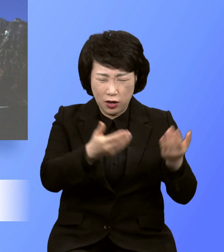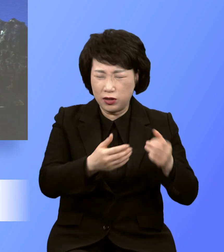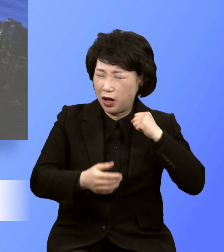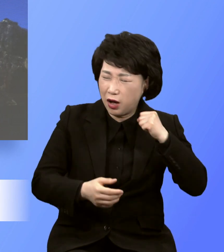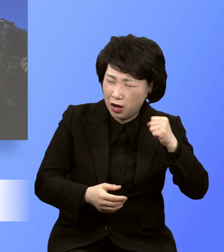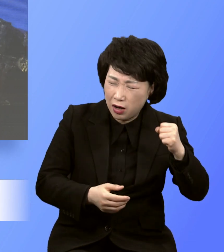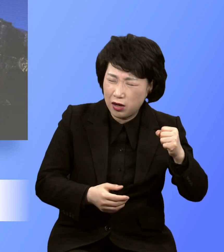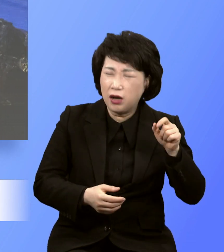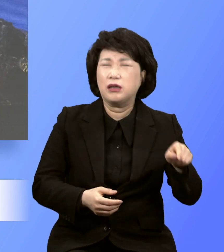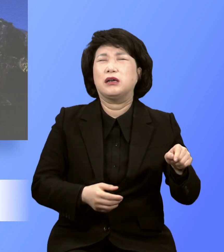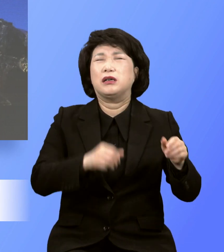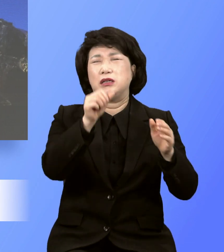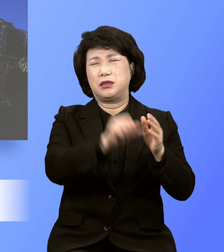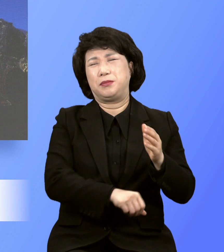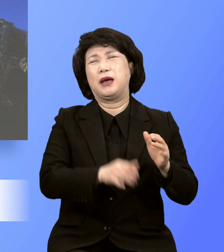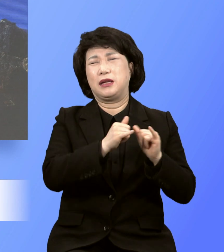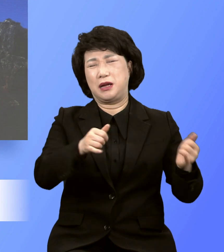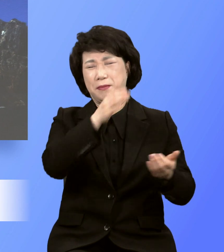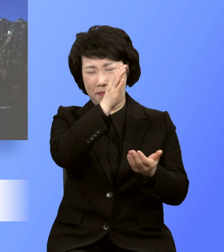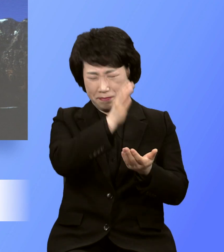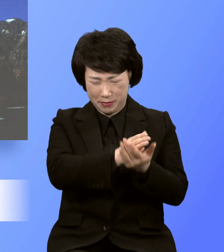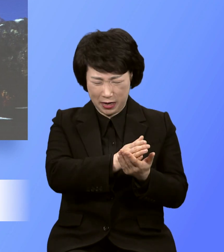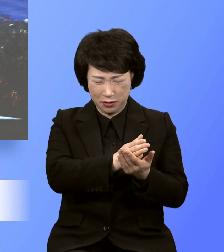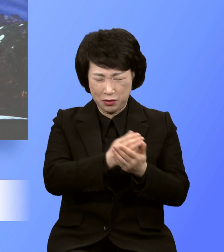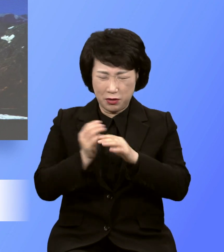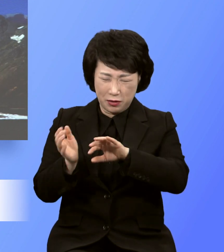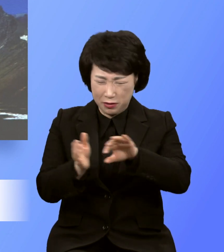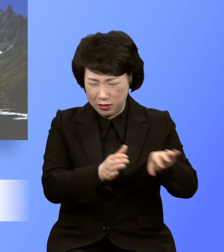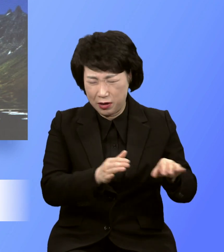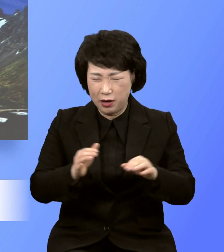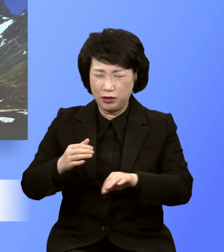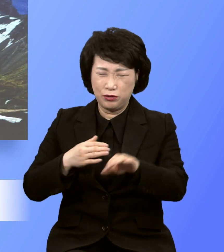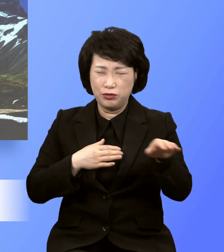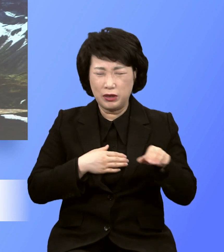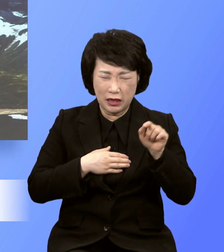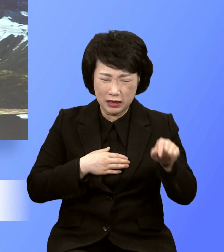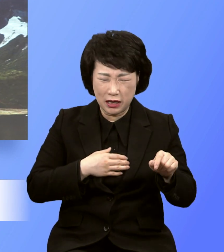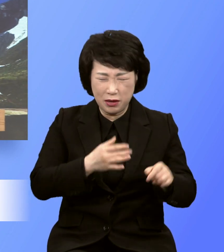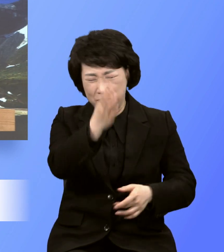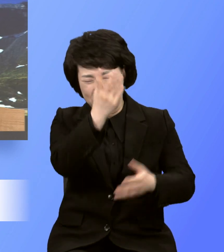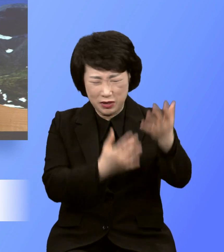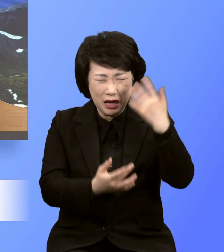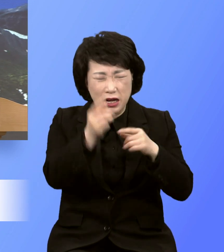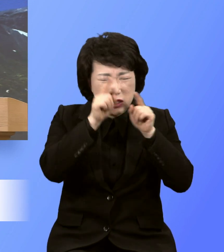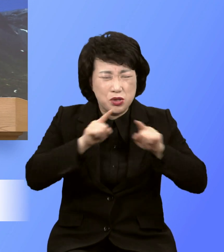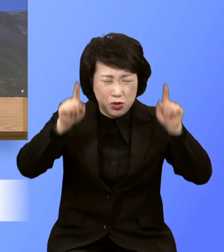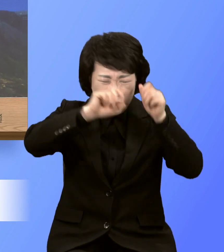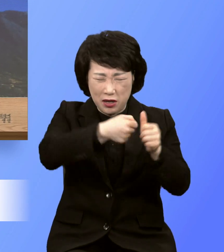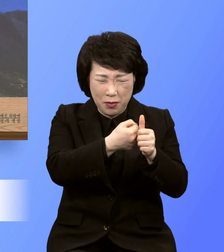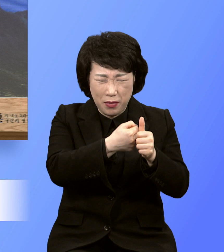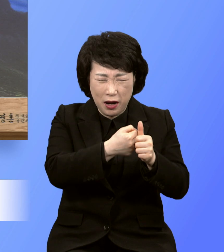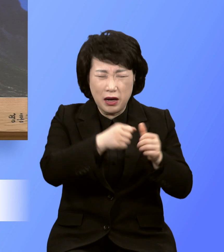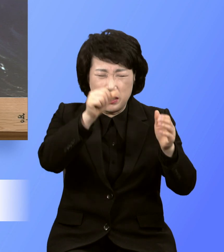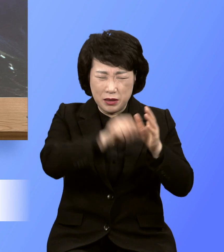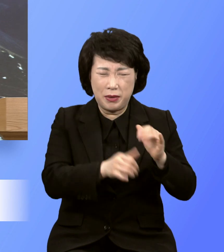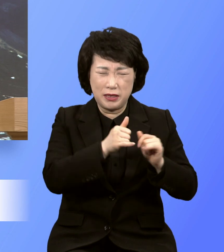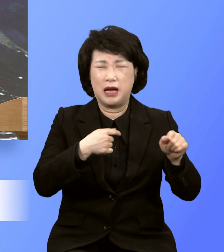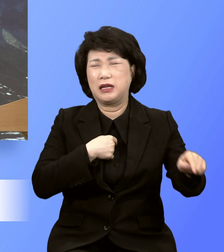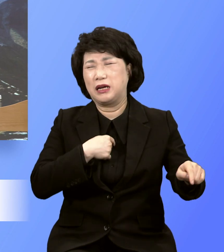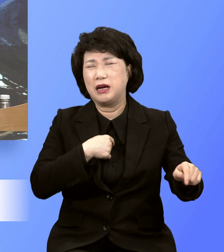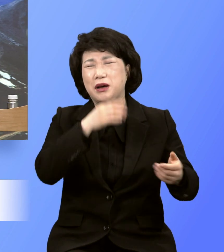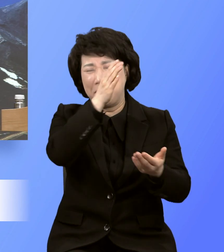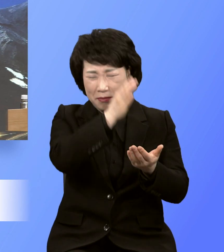귀신에게 끌려가는 실패자가 되지 말게 하시고, 저 불타는 지옥의 형벌받을 실패자가 되지 말게